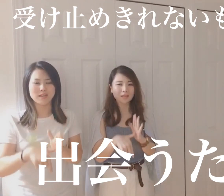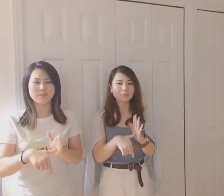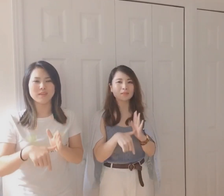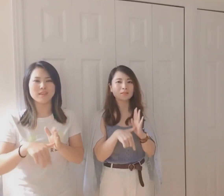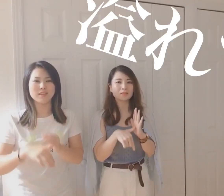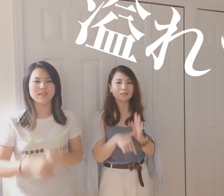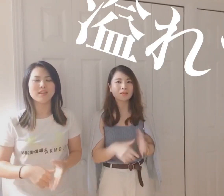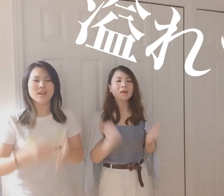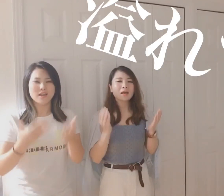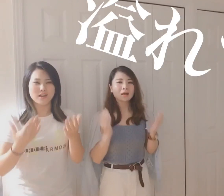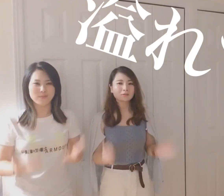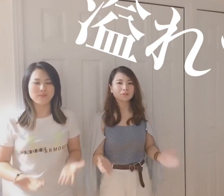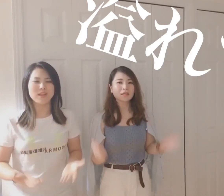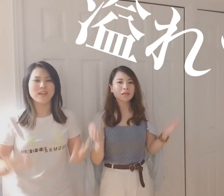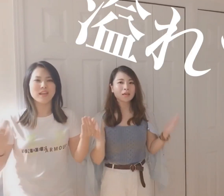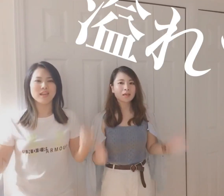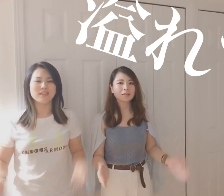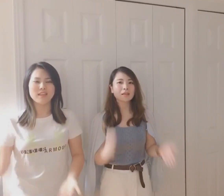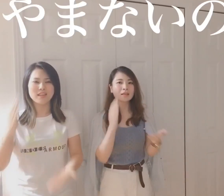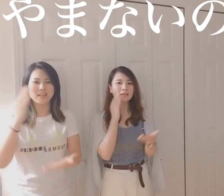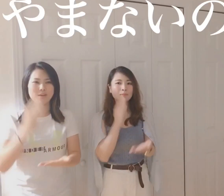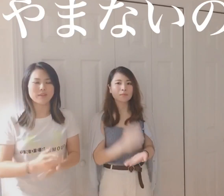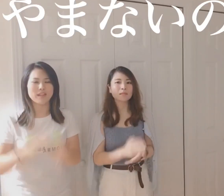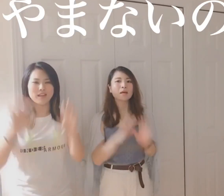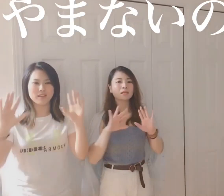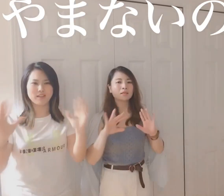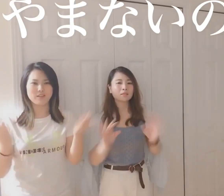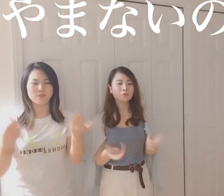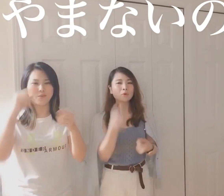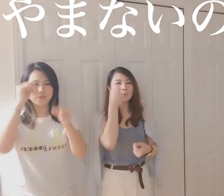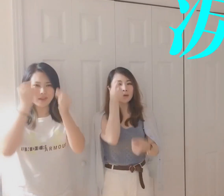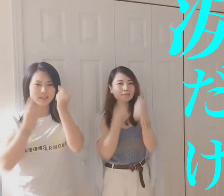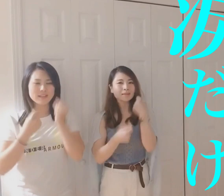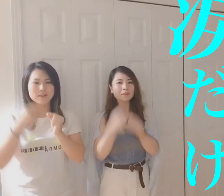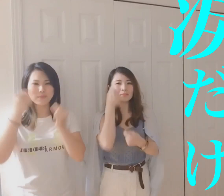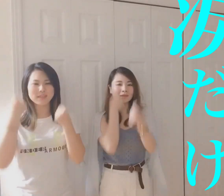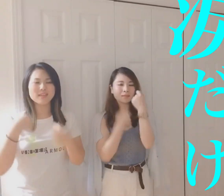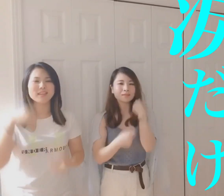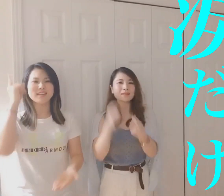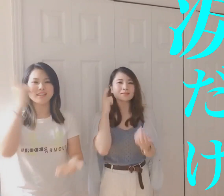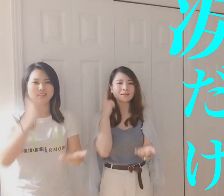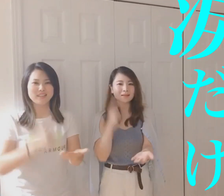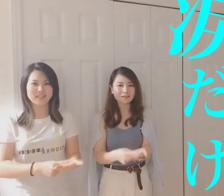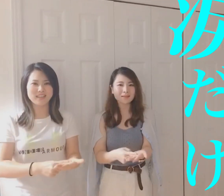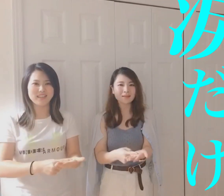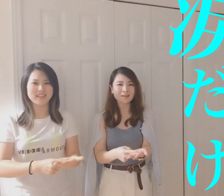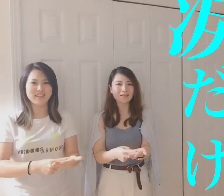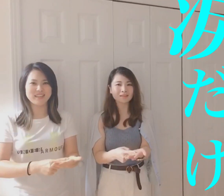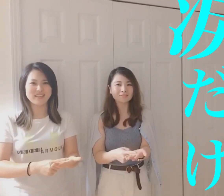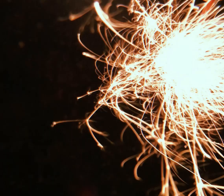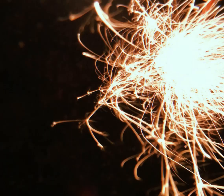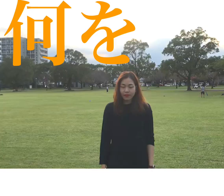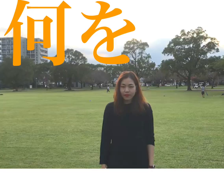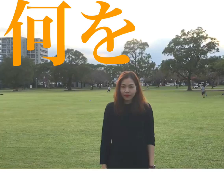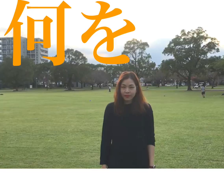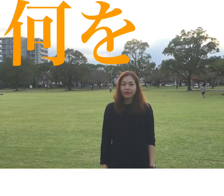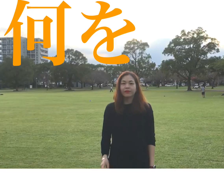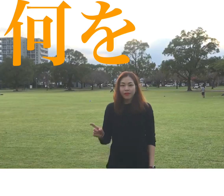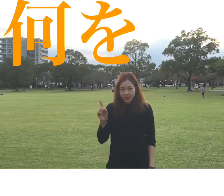び、溢れて止まないのは涙だけ。何を